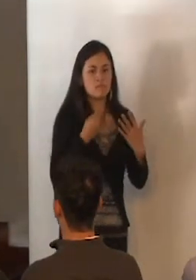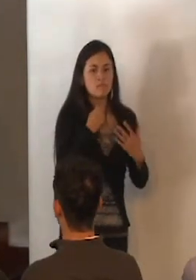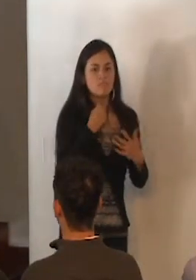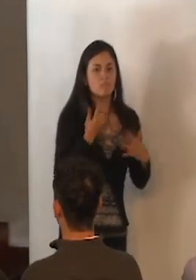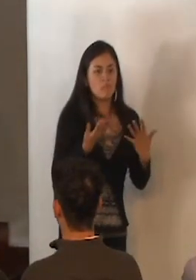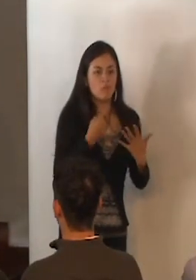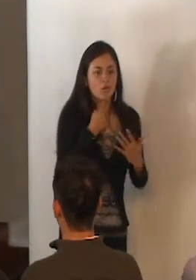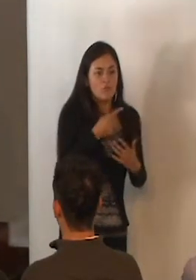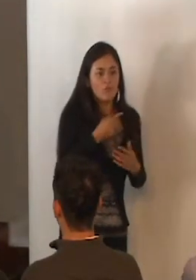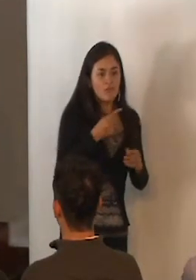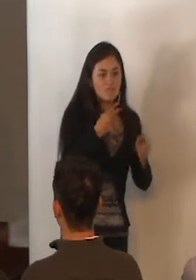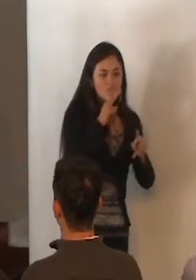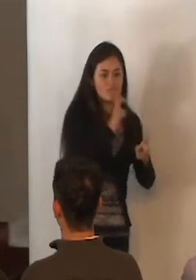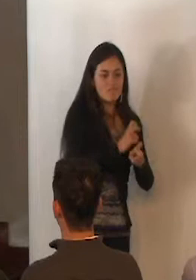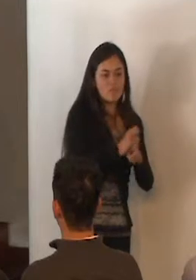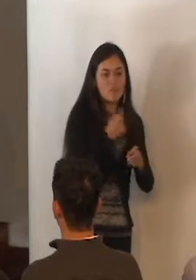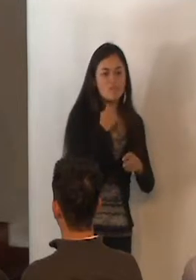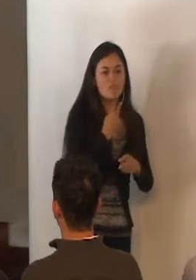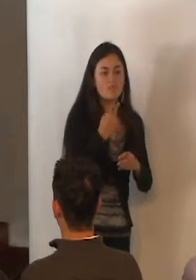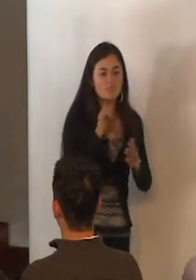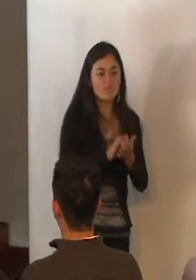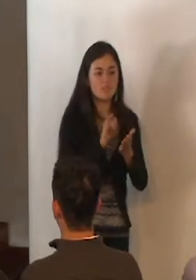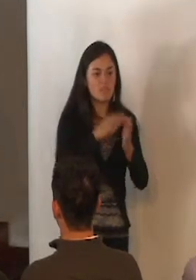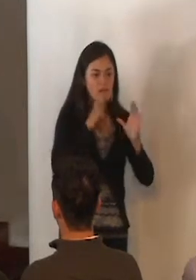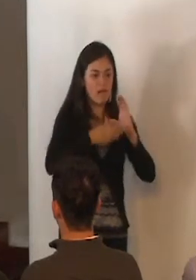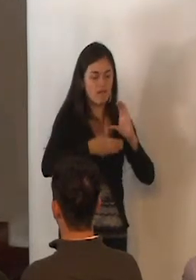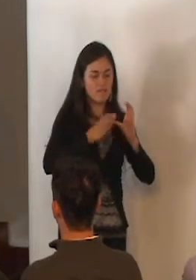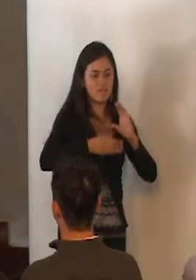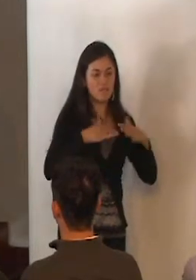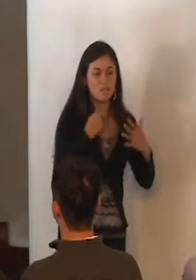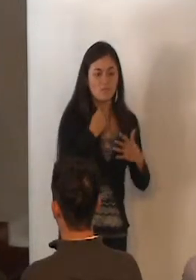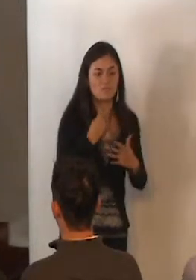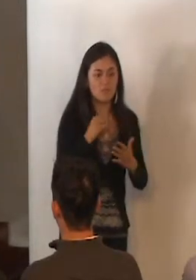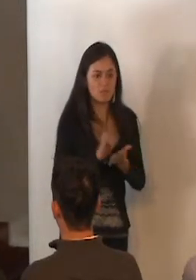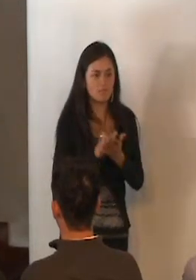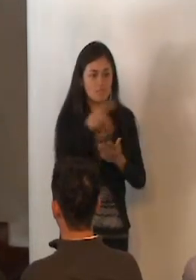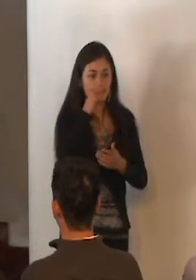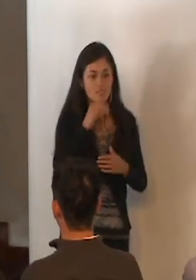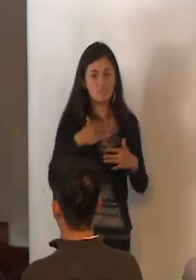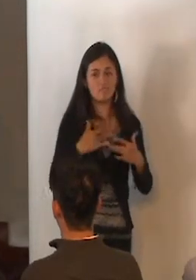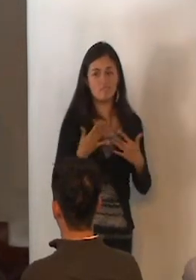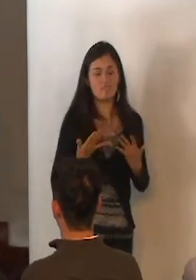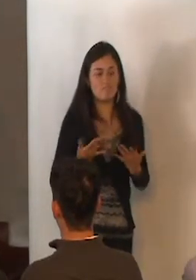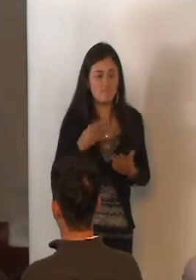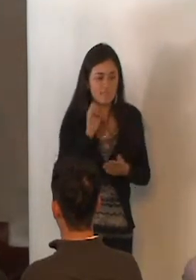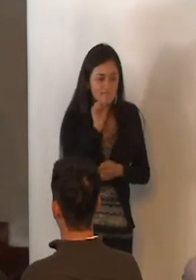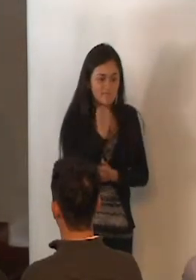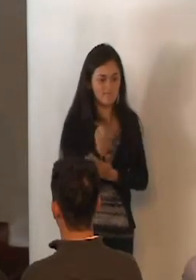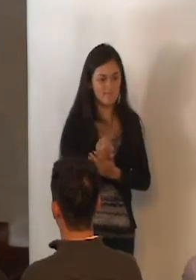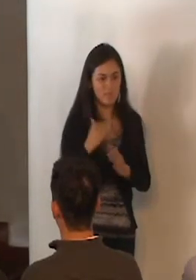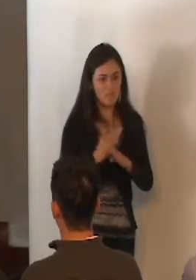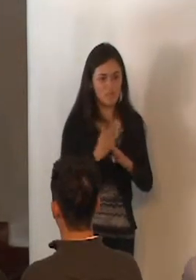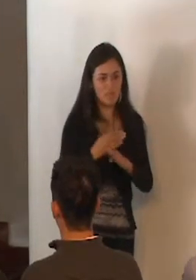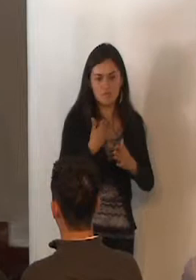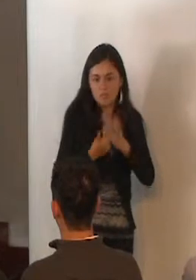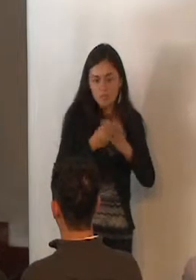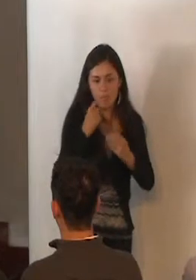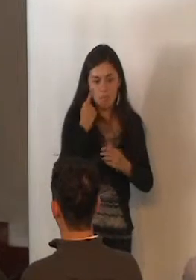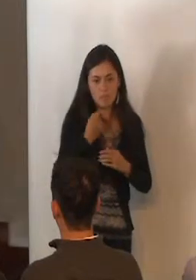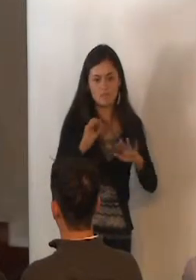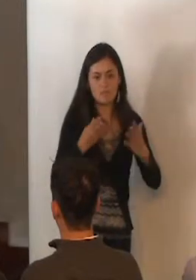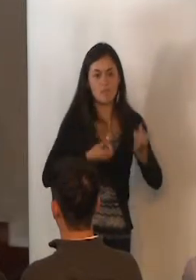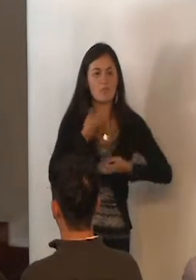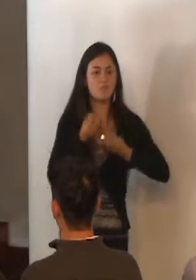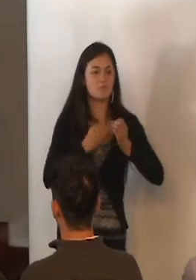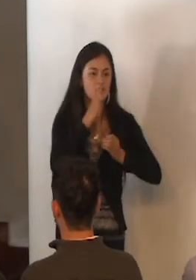una buena comunicación, imaginémonos la frustración tan grande en un niño, en un adolescente, solamente expuesto